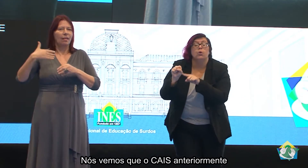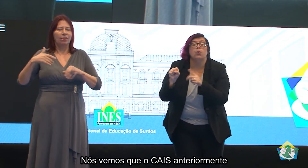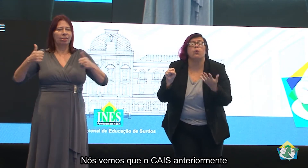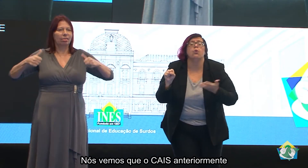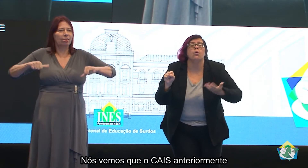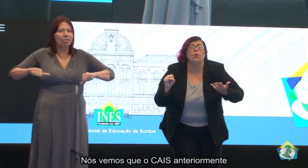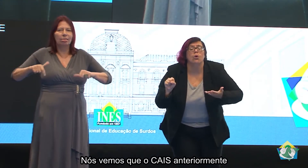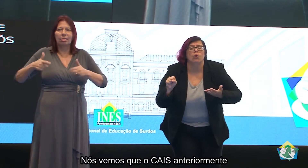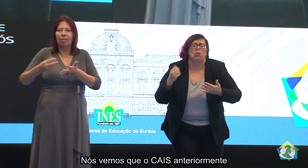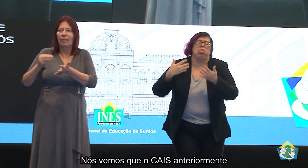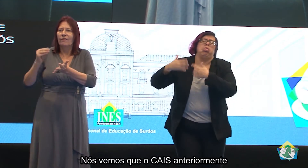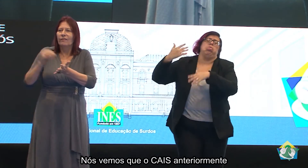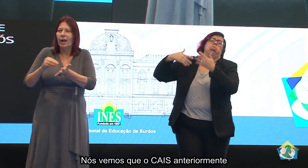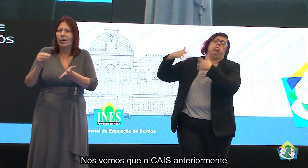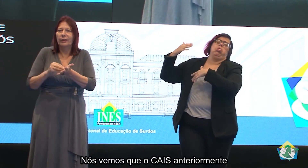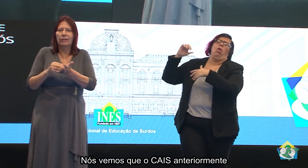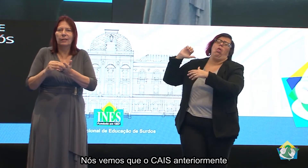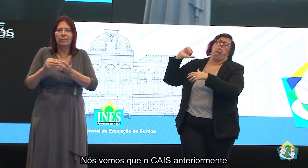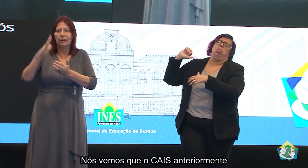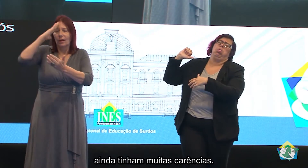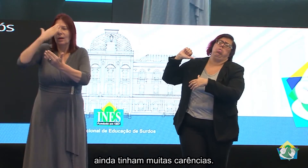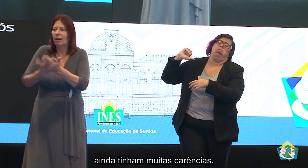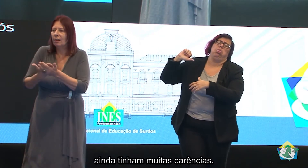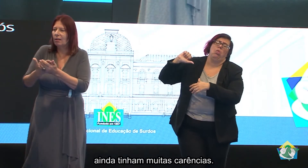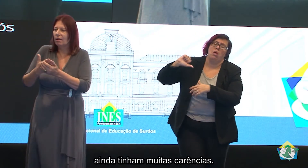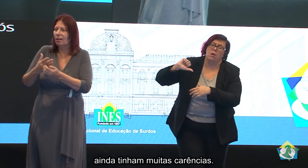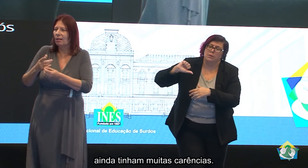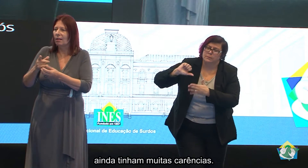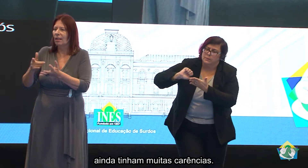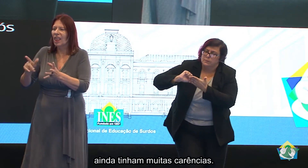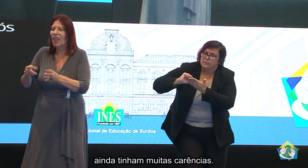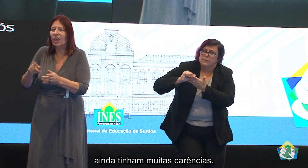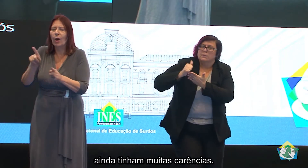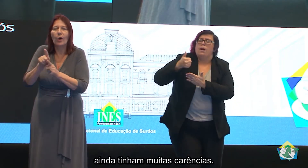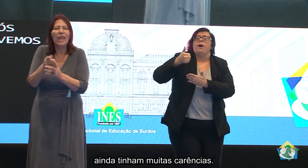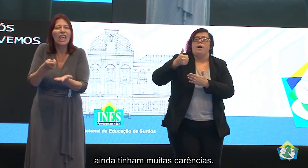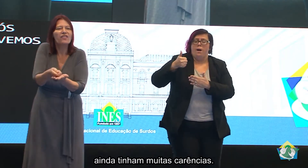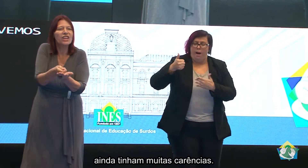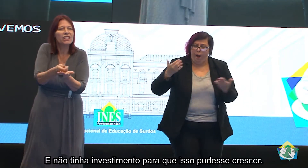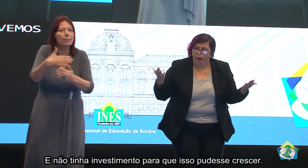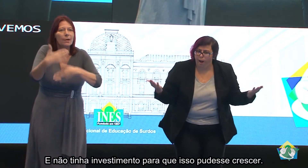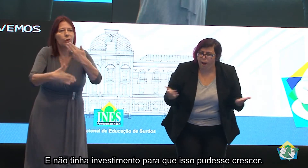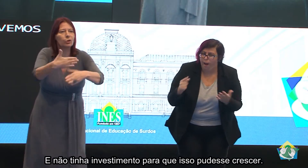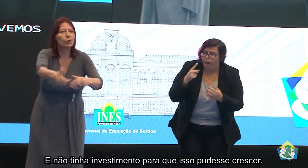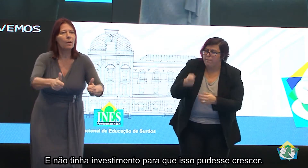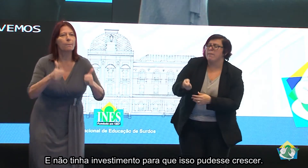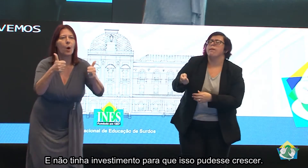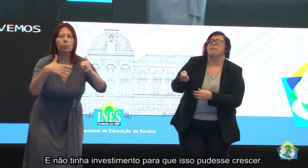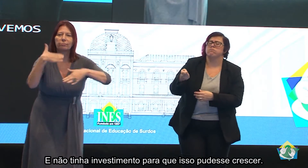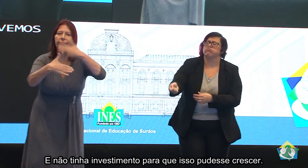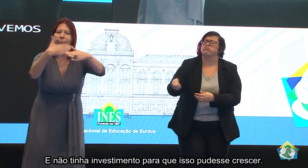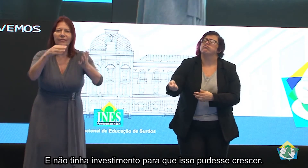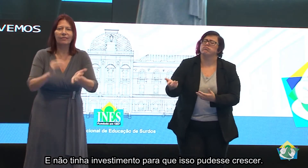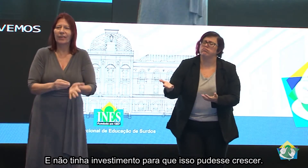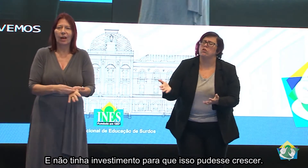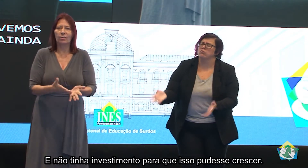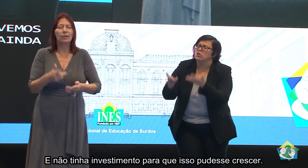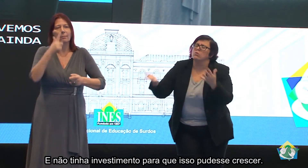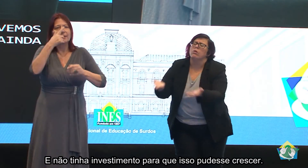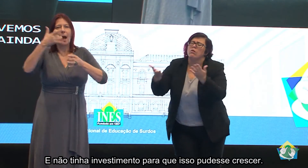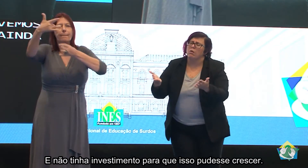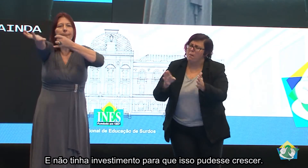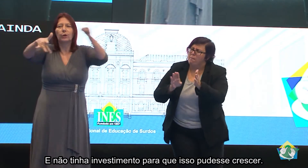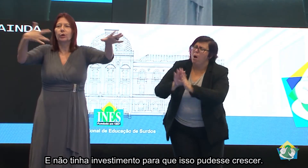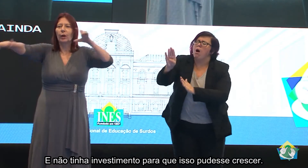vemos que o CAIS anteriormente ainda tinha muitas carências e não tinha investimento